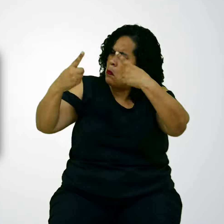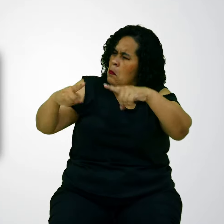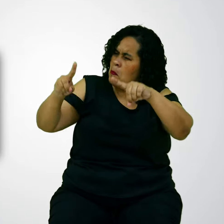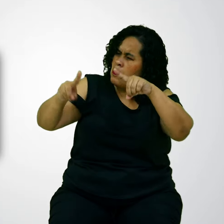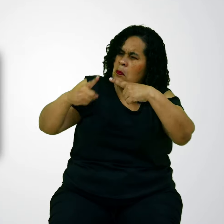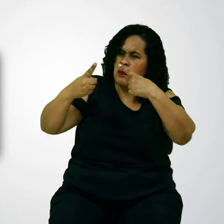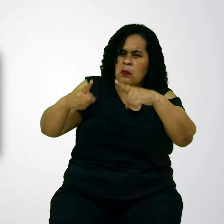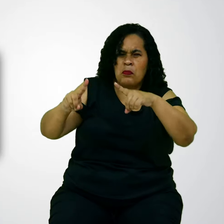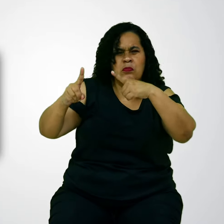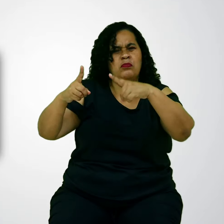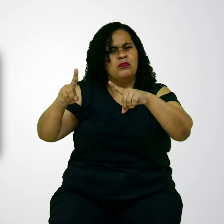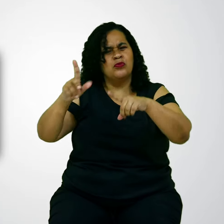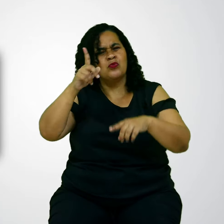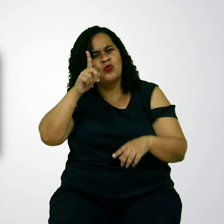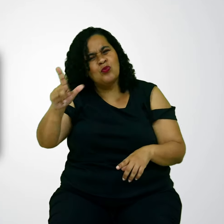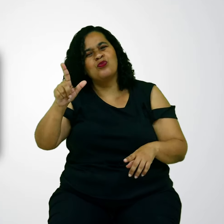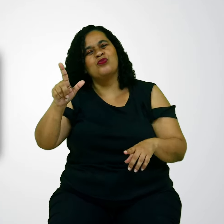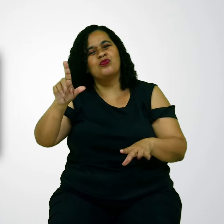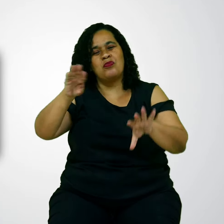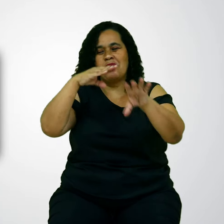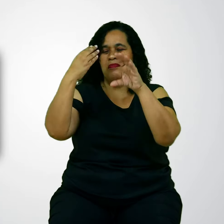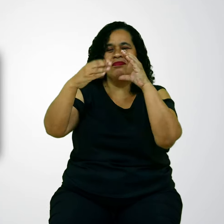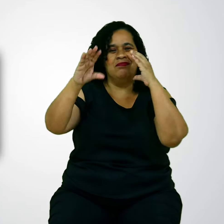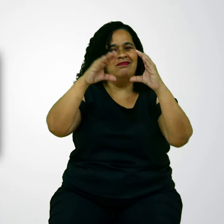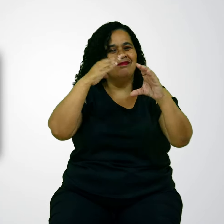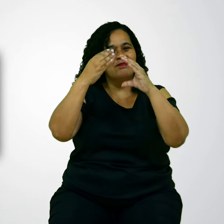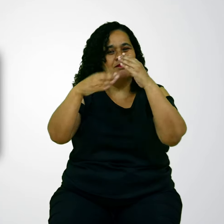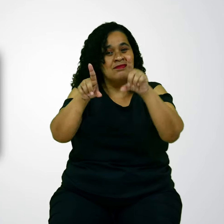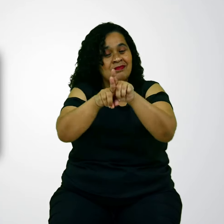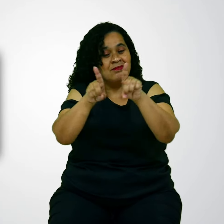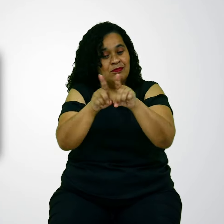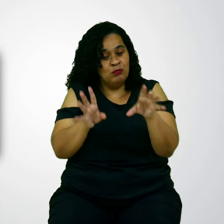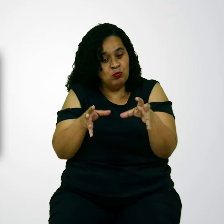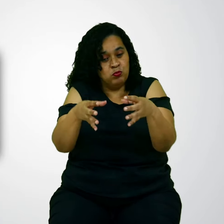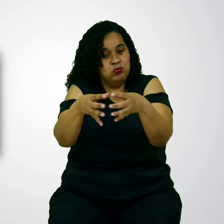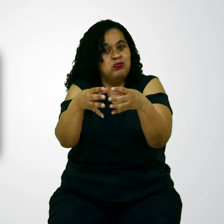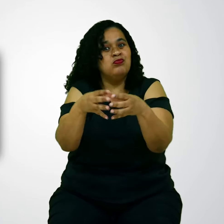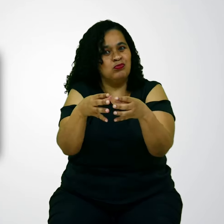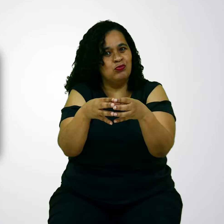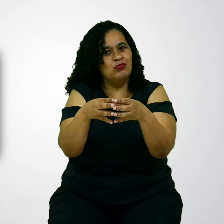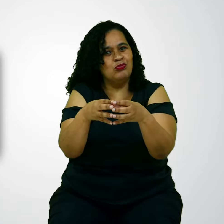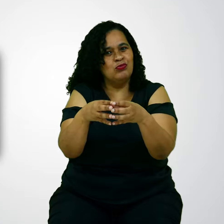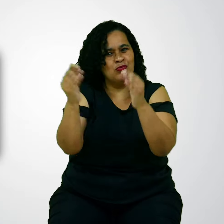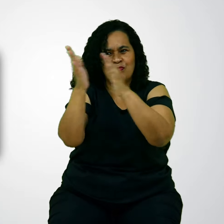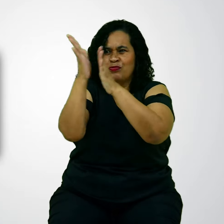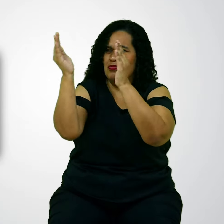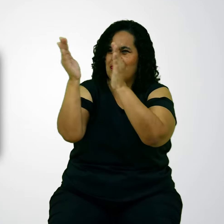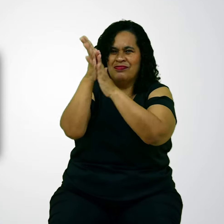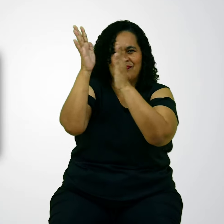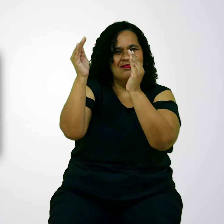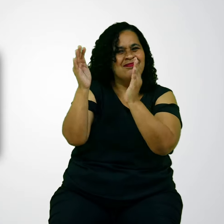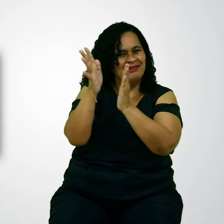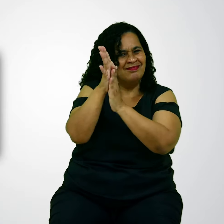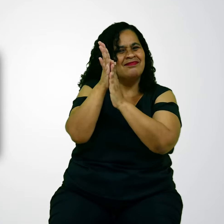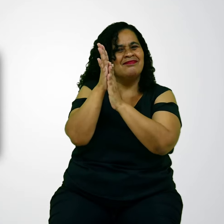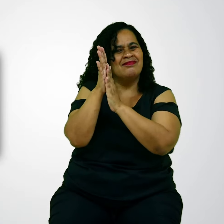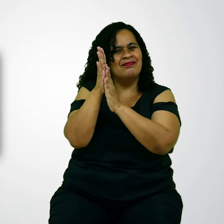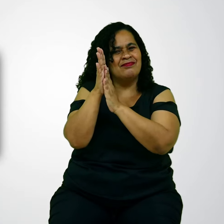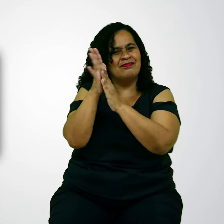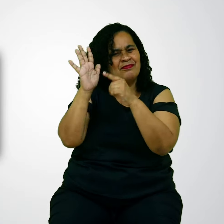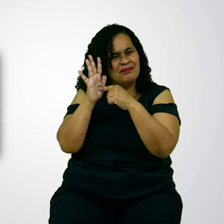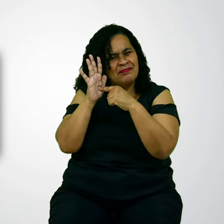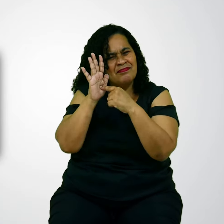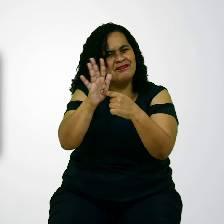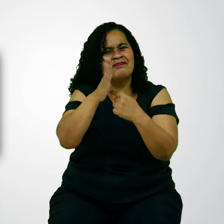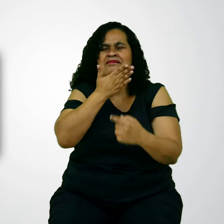música acompanhado, né? É muito melhor. Sai muito melhor, né? A gente cria